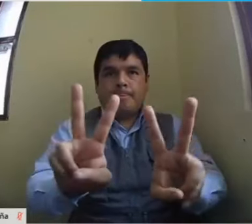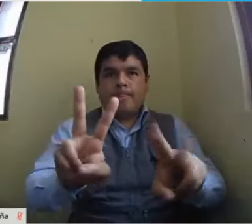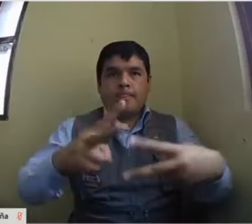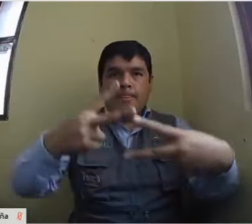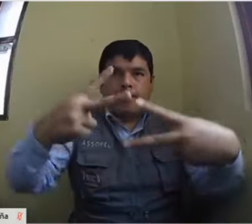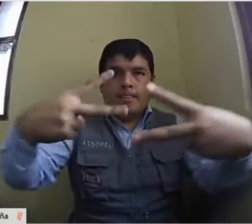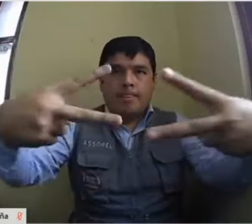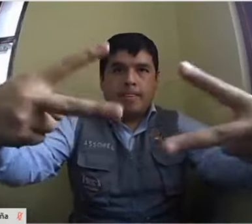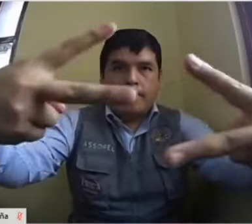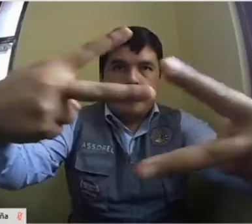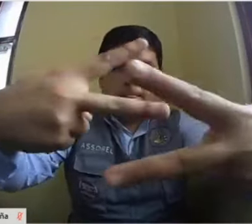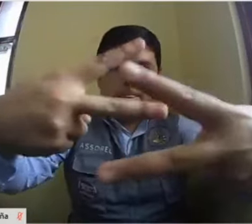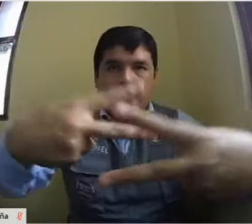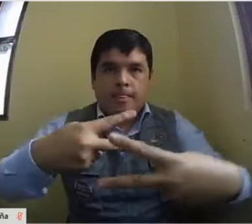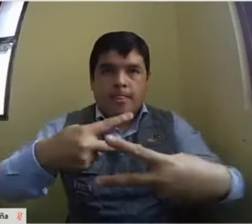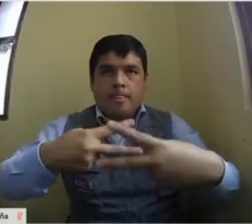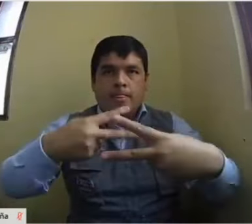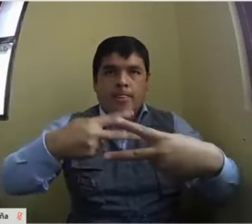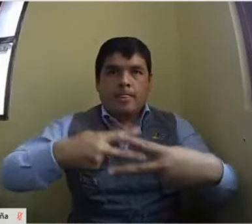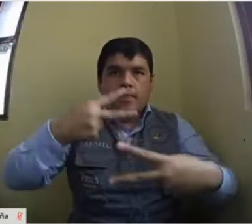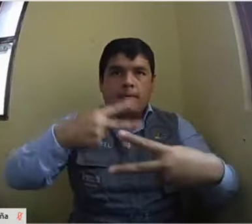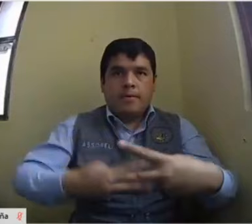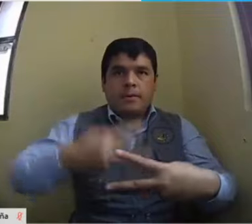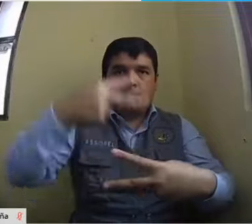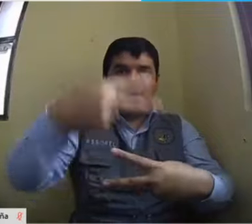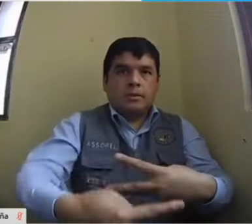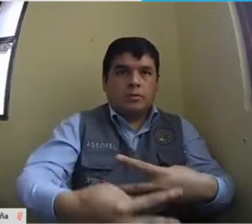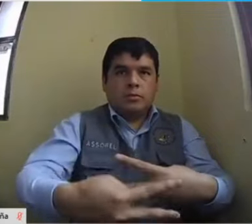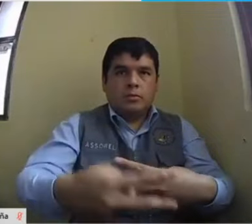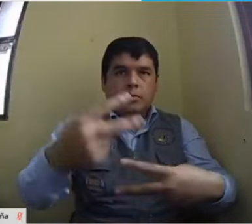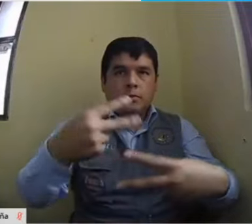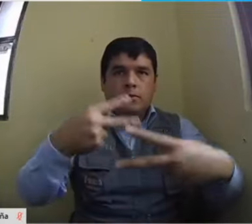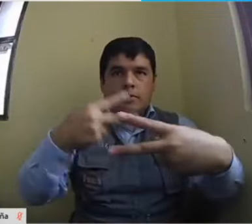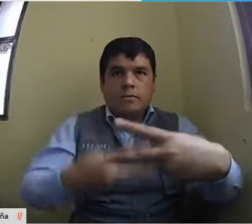En ambas manos la B y están ubicadas de forma horizontal.